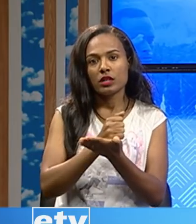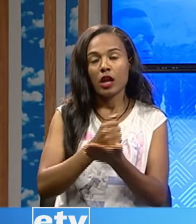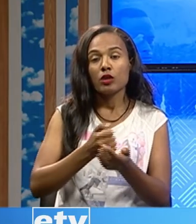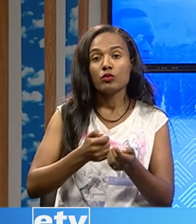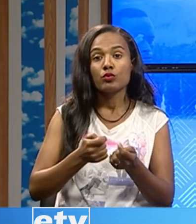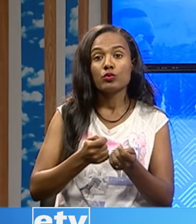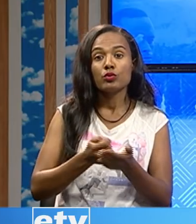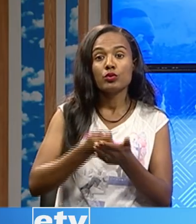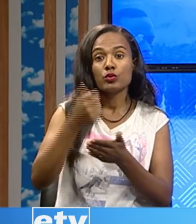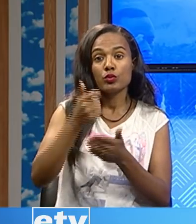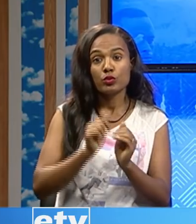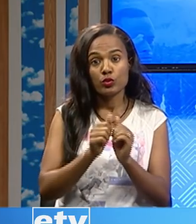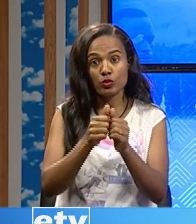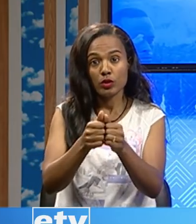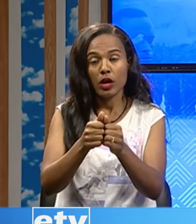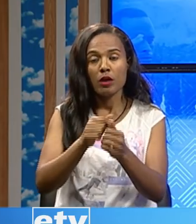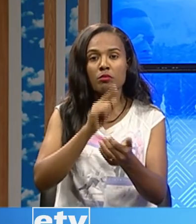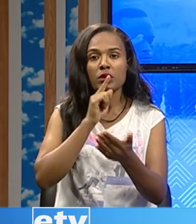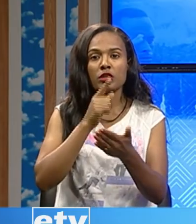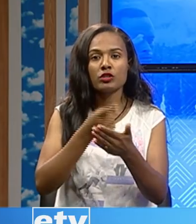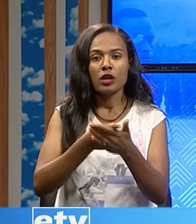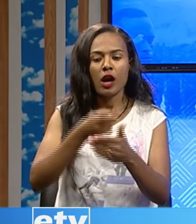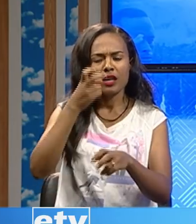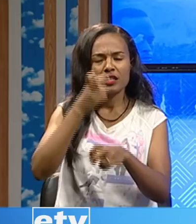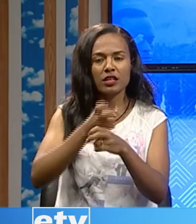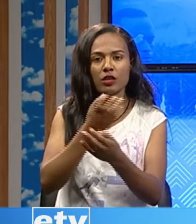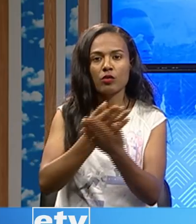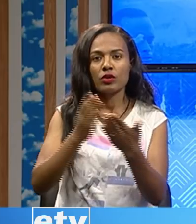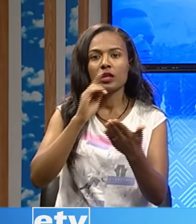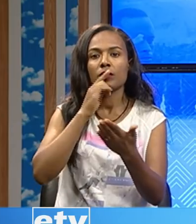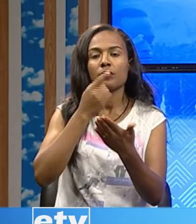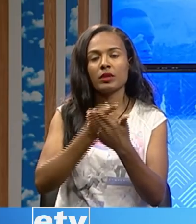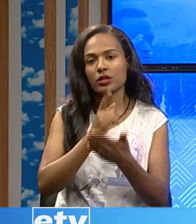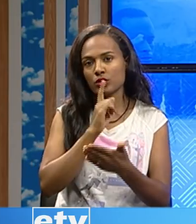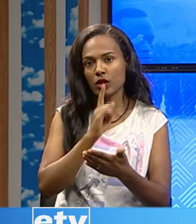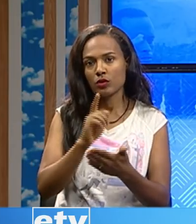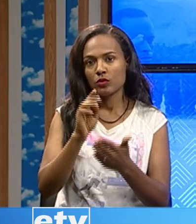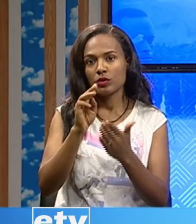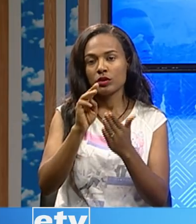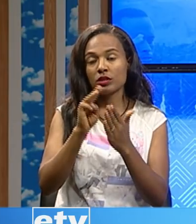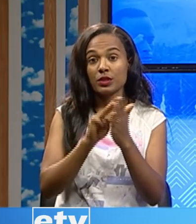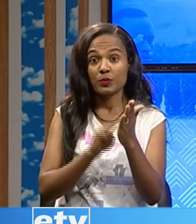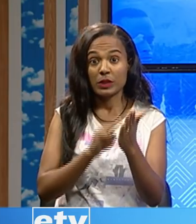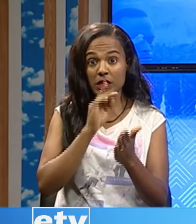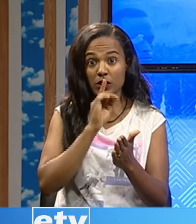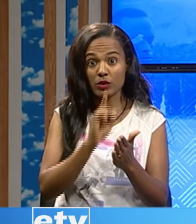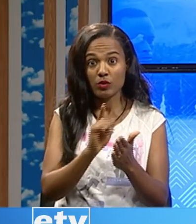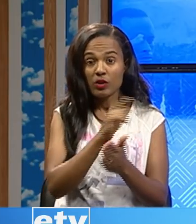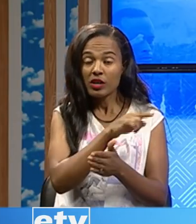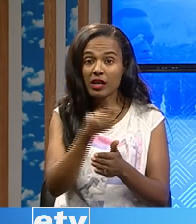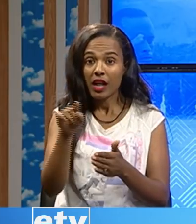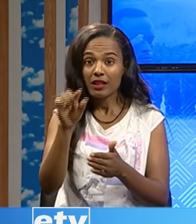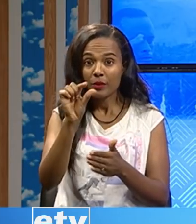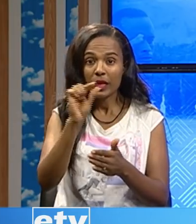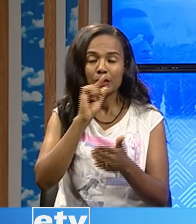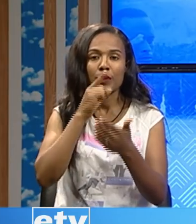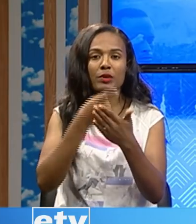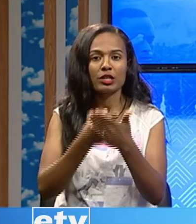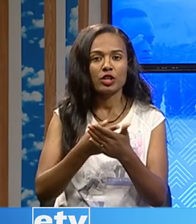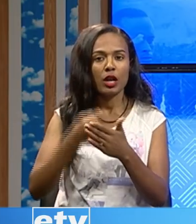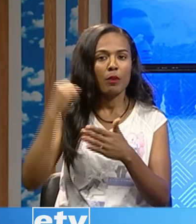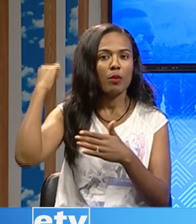ስጦታ መረጃ ነው አደገኛው ነገር ደግሞ መረጃ ነው ዲሲፕ ከተደረገ እናንተ ቢያንስ በመረጃና